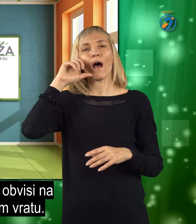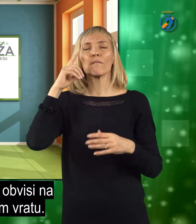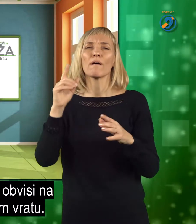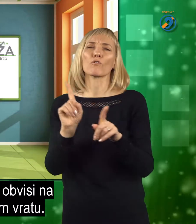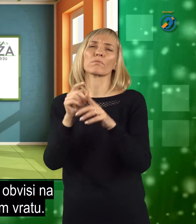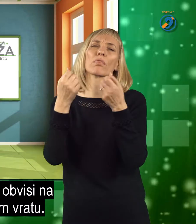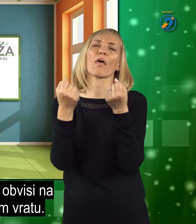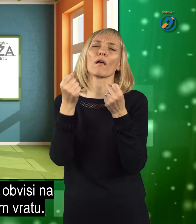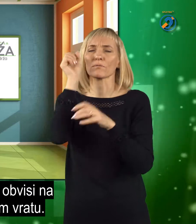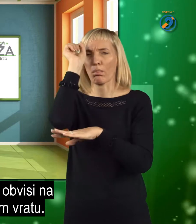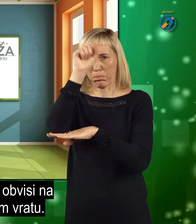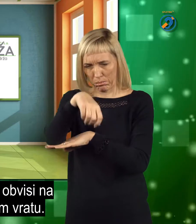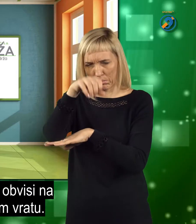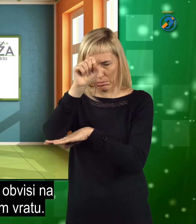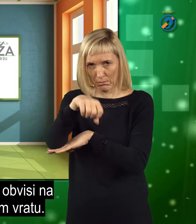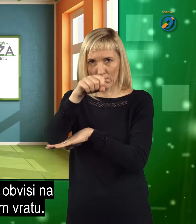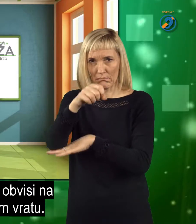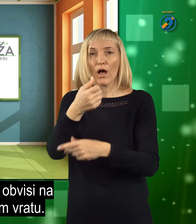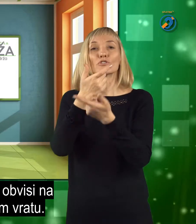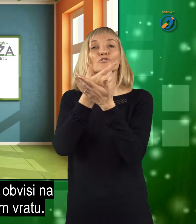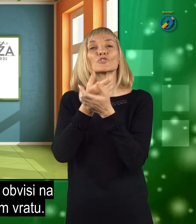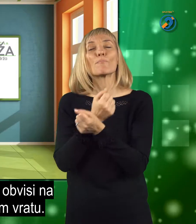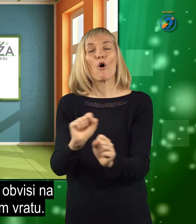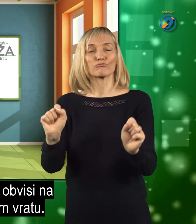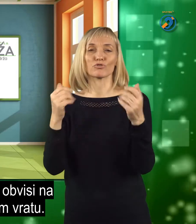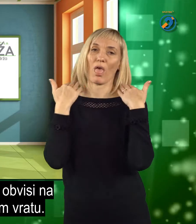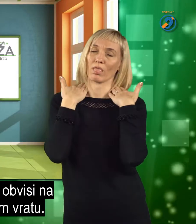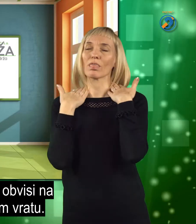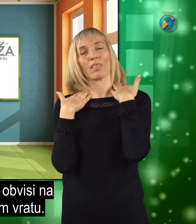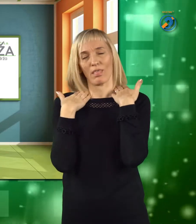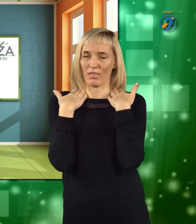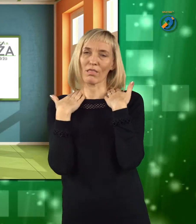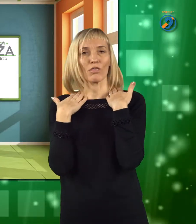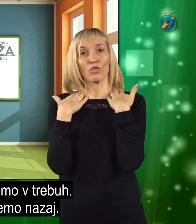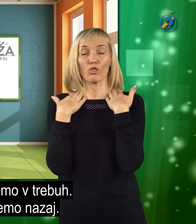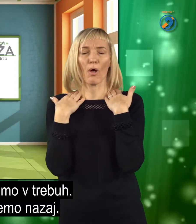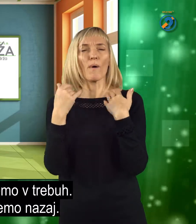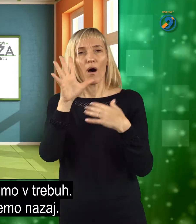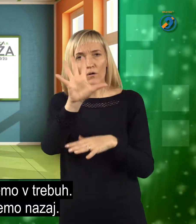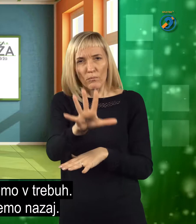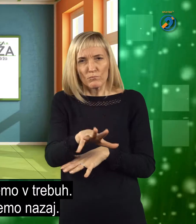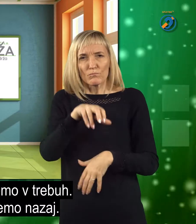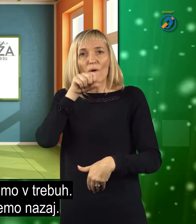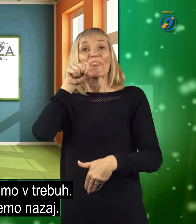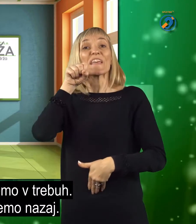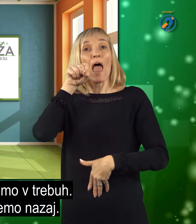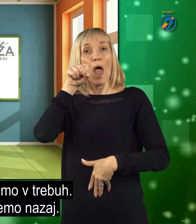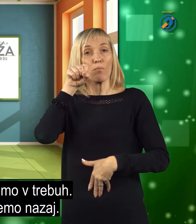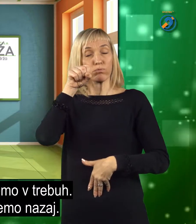Glava težka obvisi na sproščenem vratu. Globoko vdihnemo v